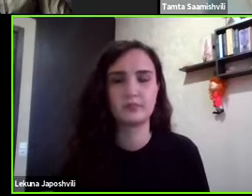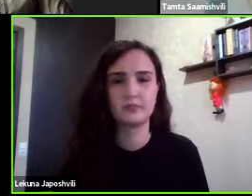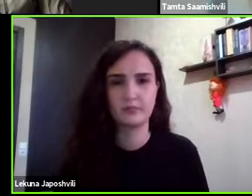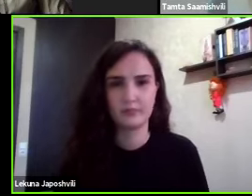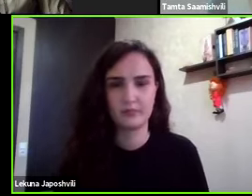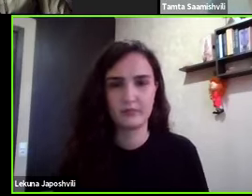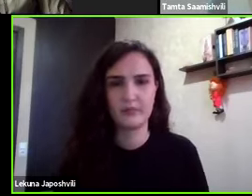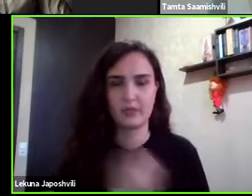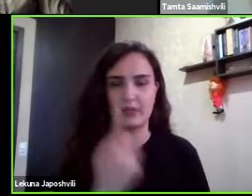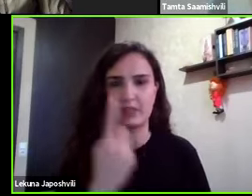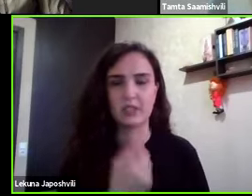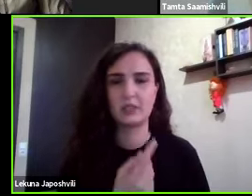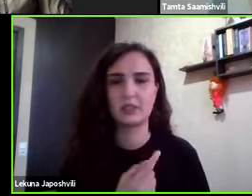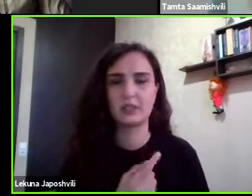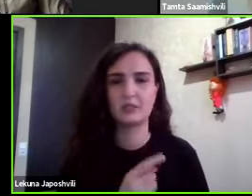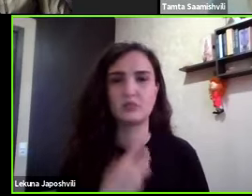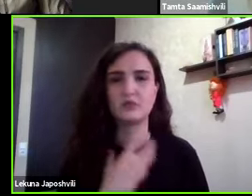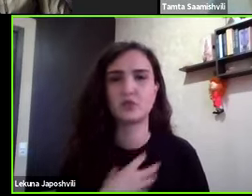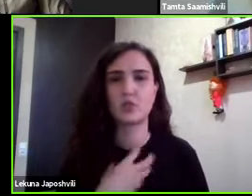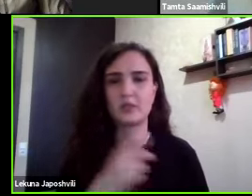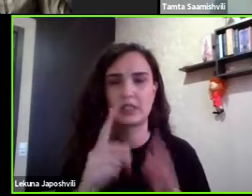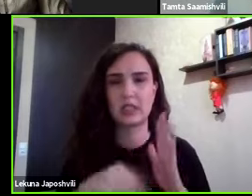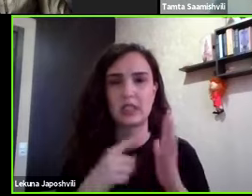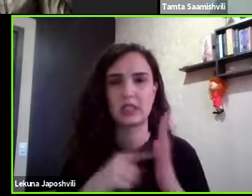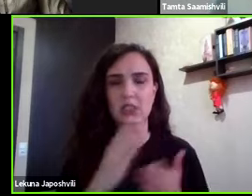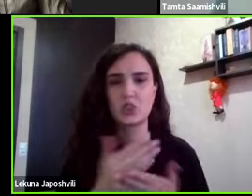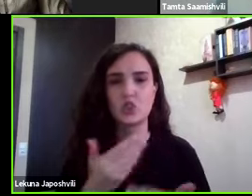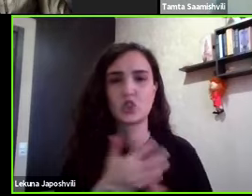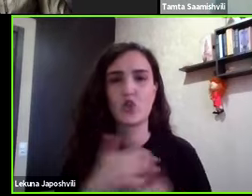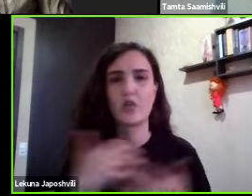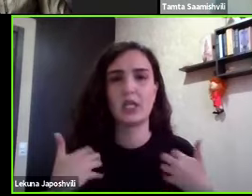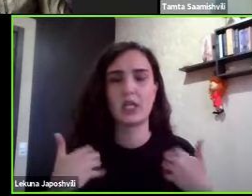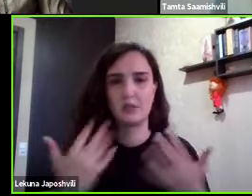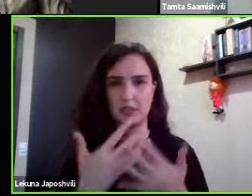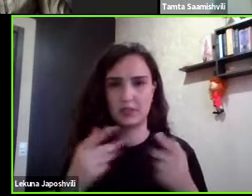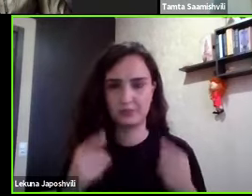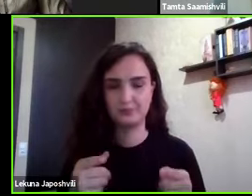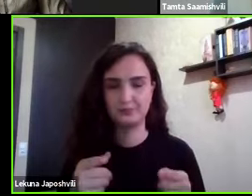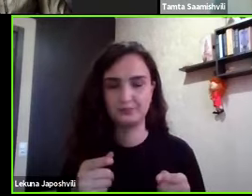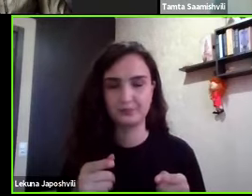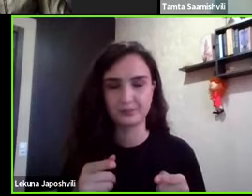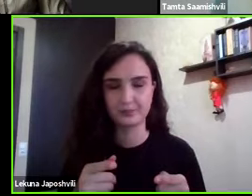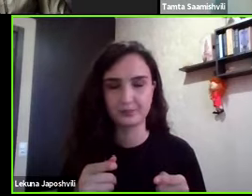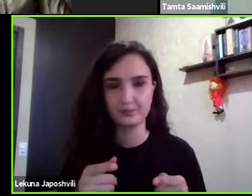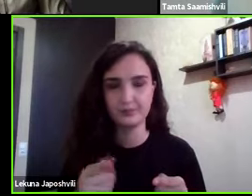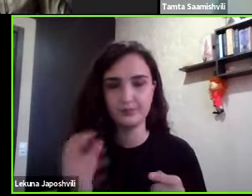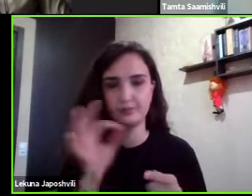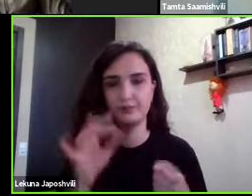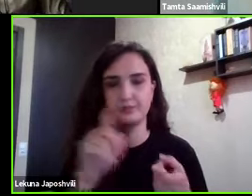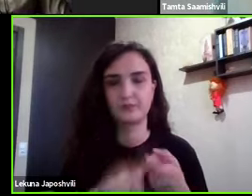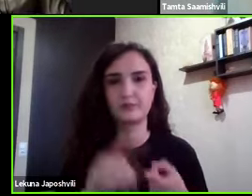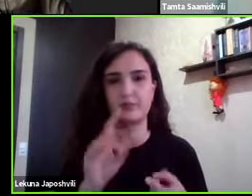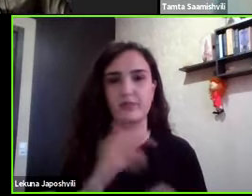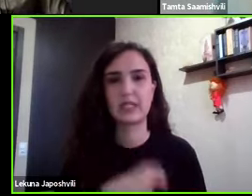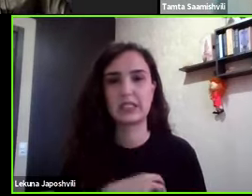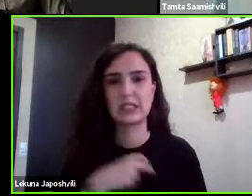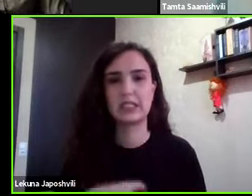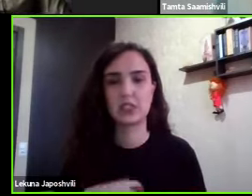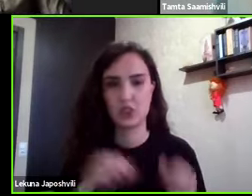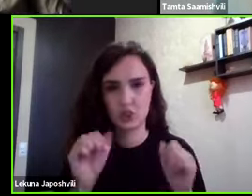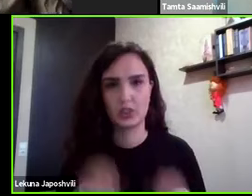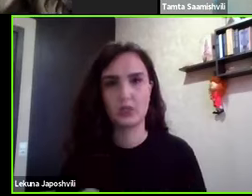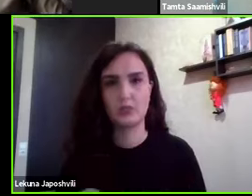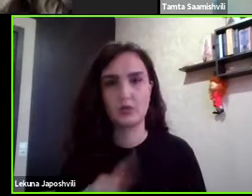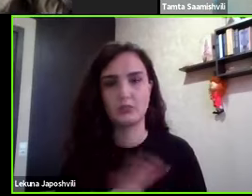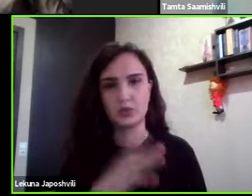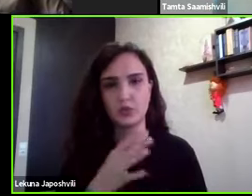კიდევ ერთი ესეთი აქტუალური საკითხი არის ცხოველების თან დაკავშირებული რისკი. გადააქვთ თუ